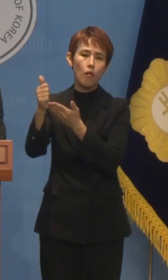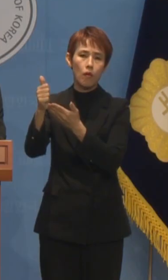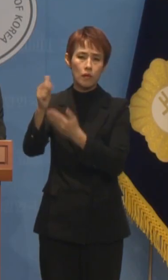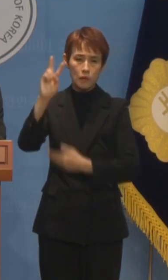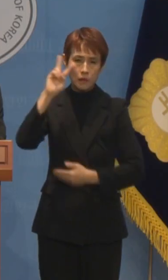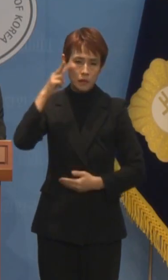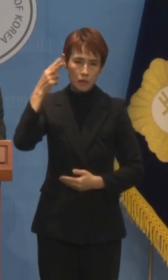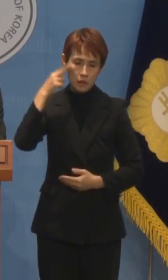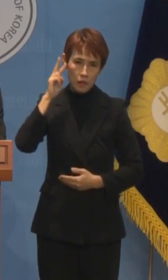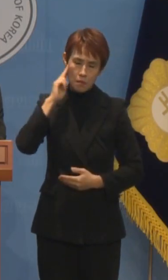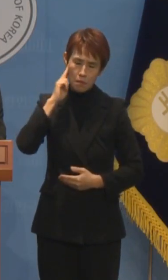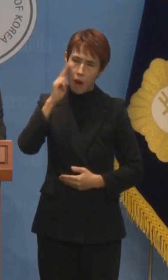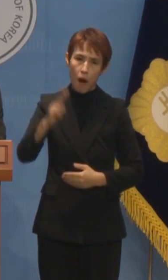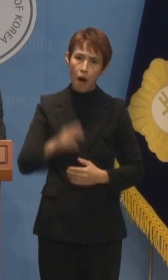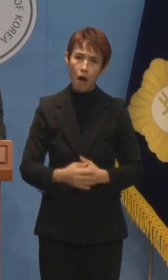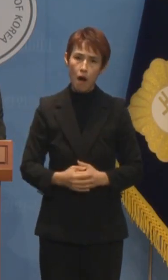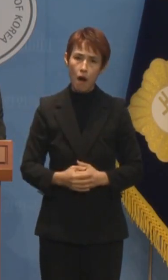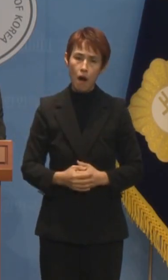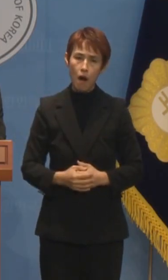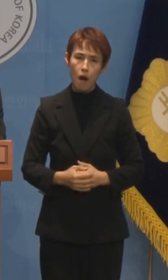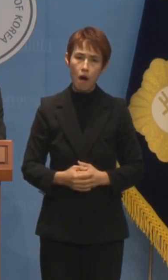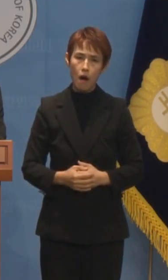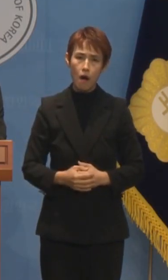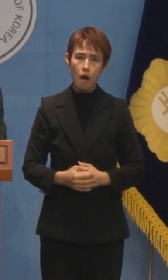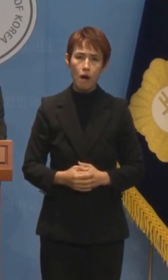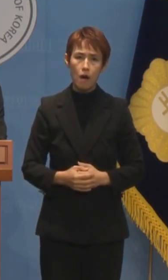Thank you.